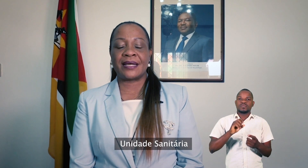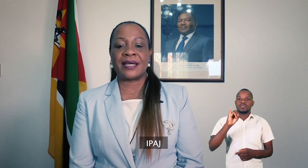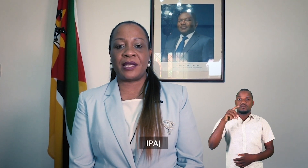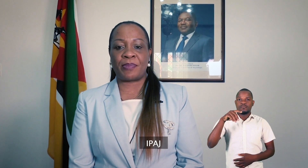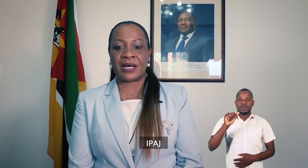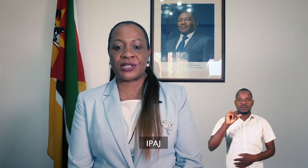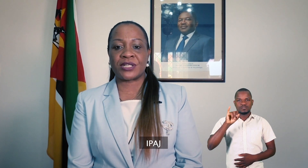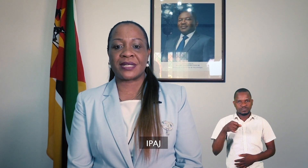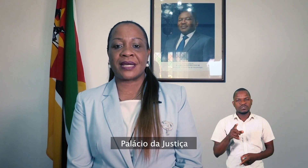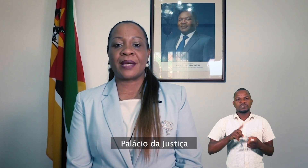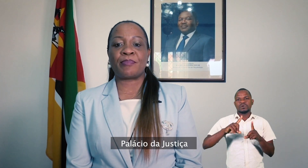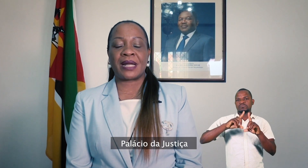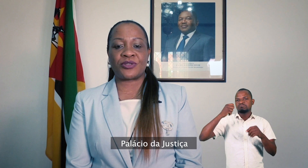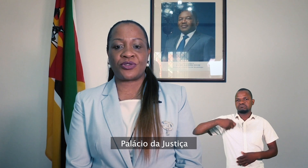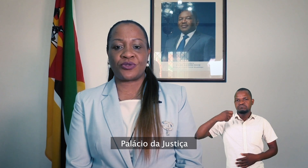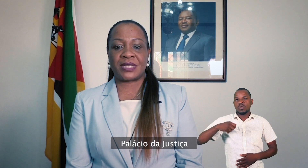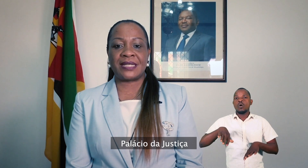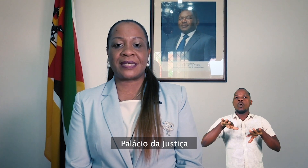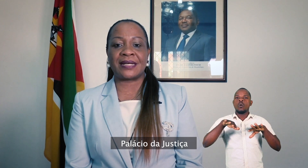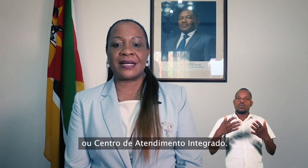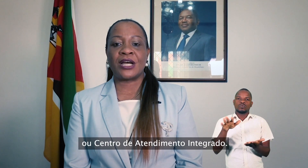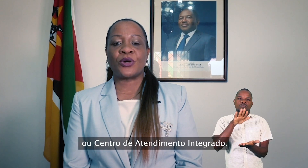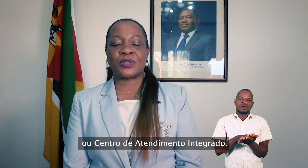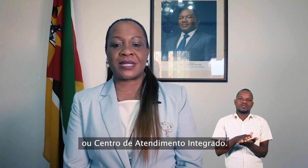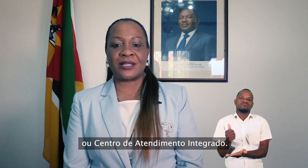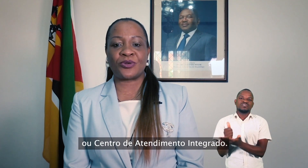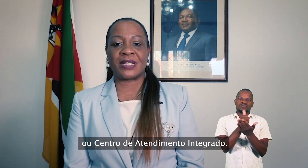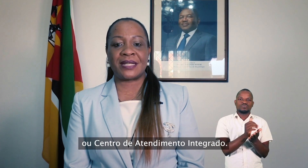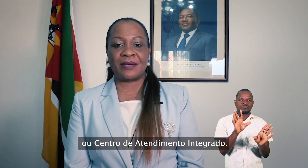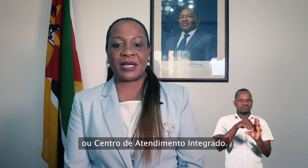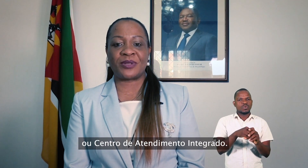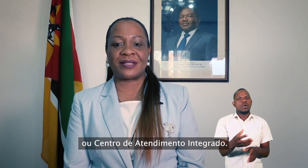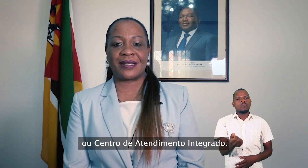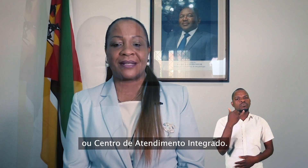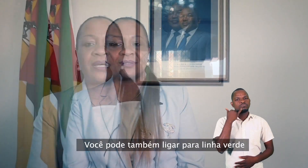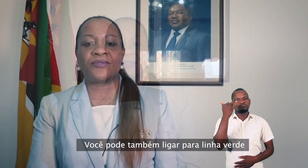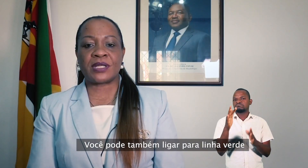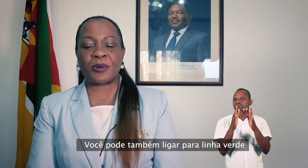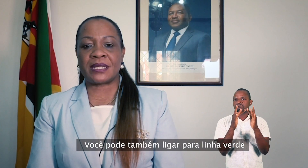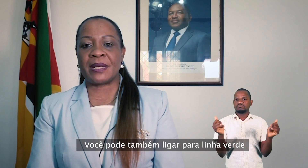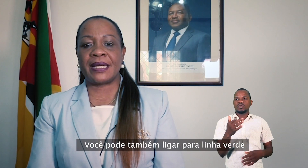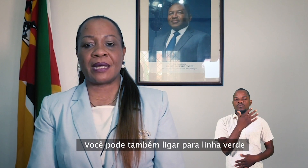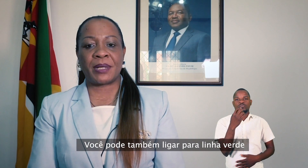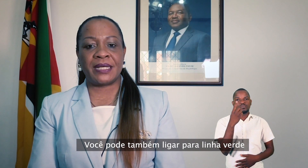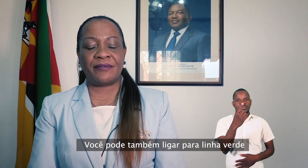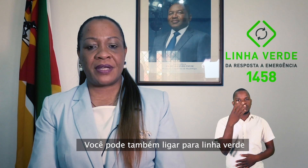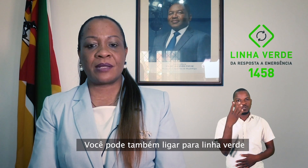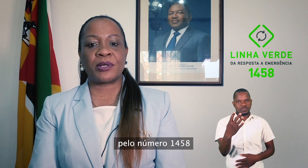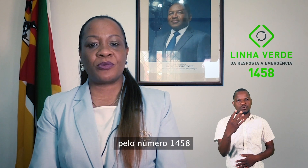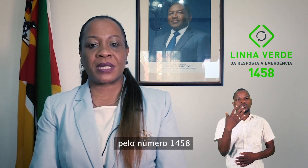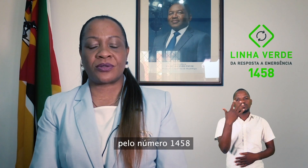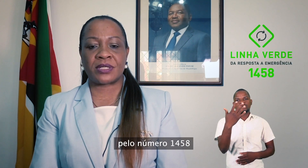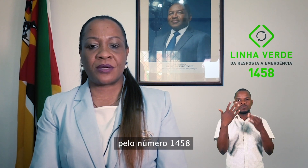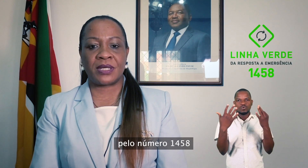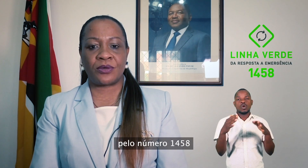sanitária, IPAS, Palácio de Justiça ou Centro de Atendimento Integrado. Você pode também ligar para a linha verde